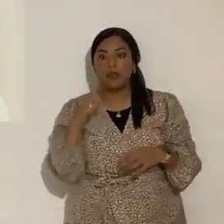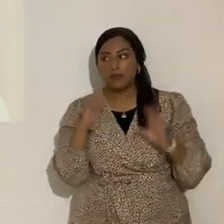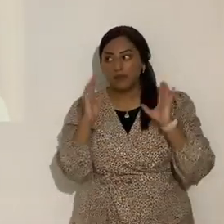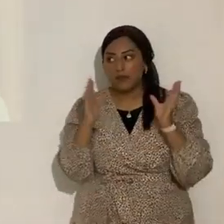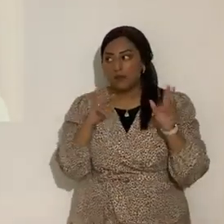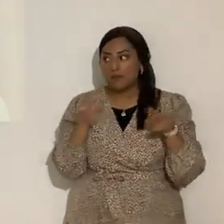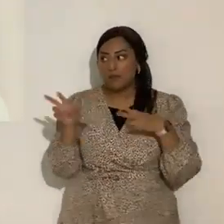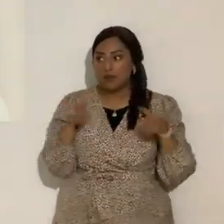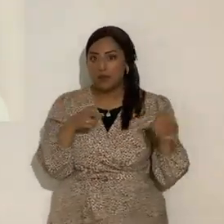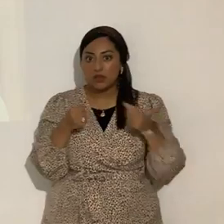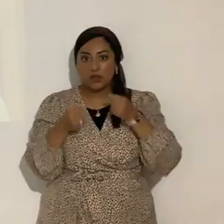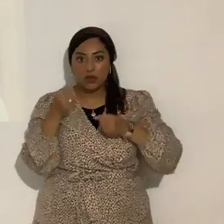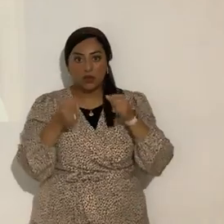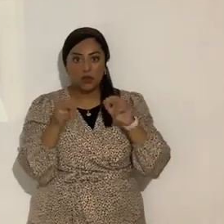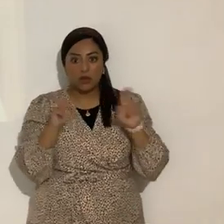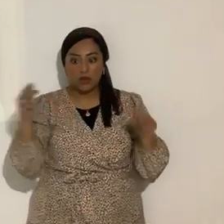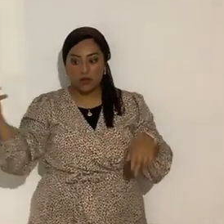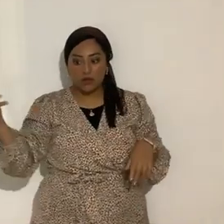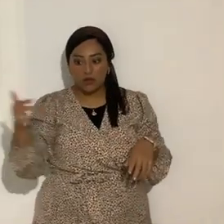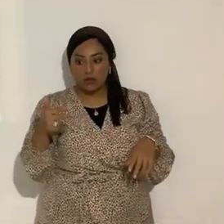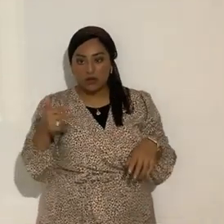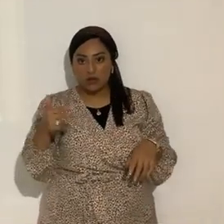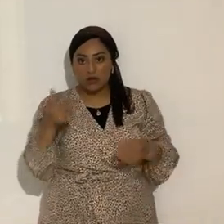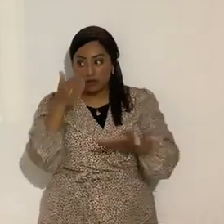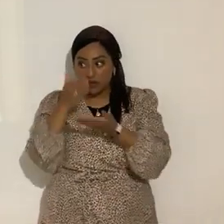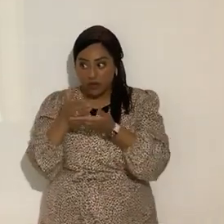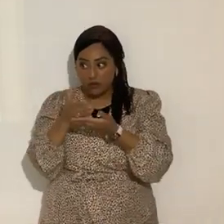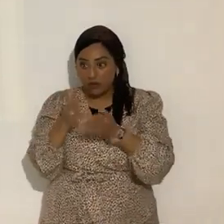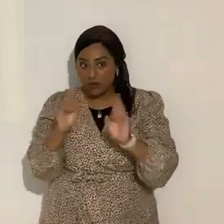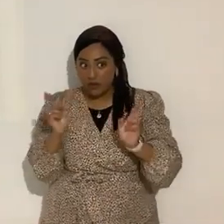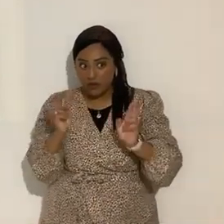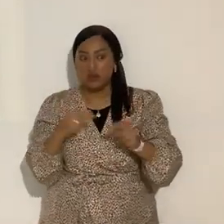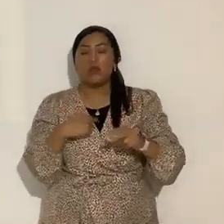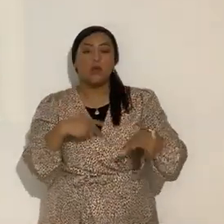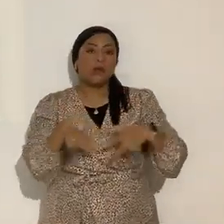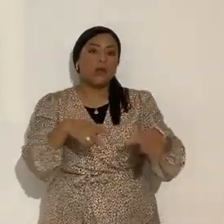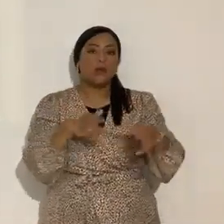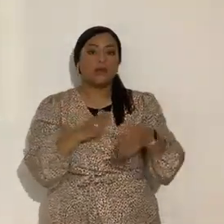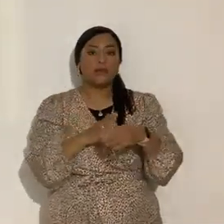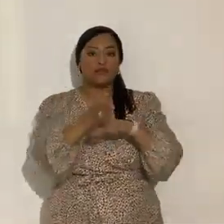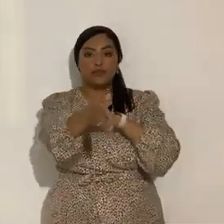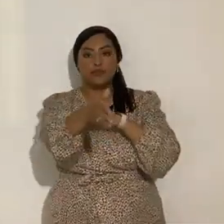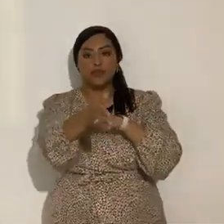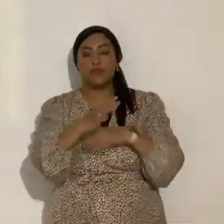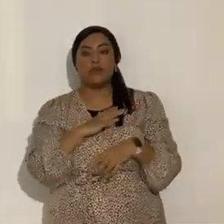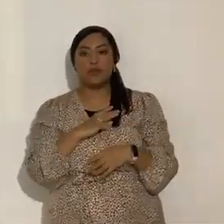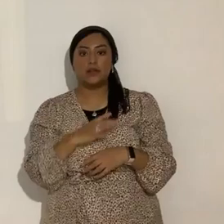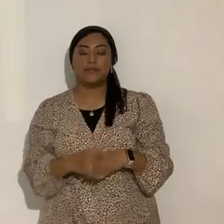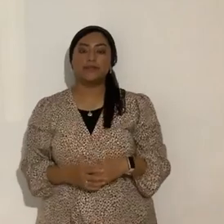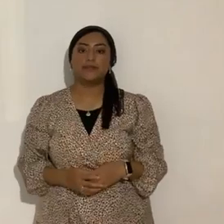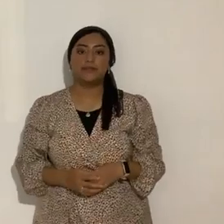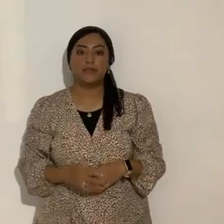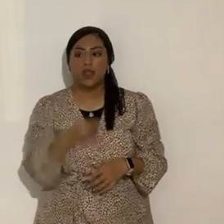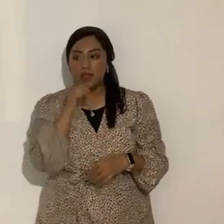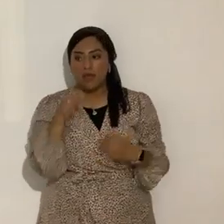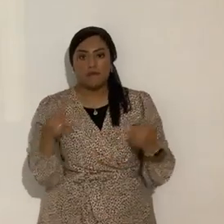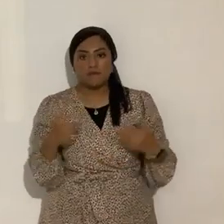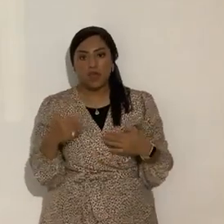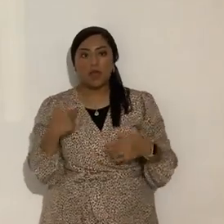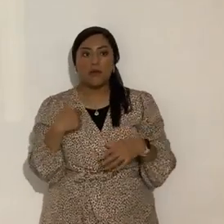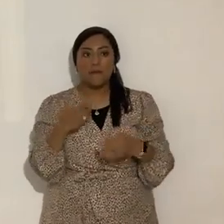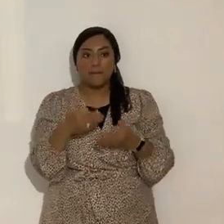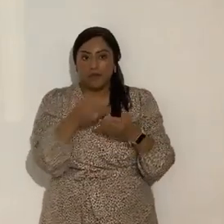estar pendiente de los carros, ya están parados, ya están detenidos, ahora sí nos pasamos, ¿verdad? Pero eso no es miedo, eso